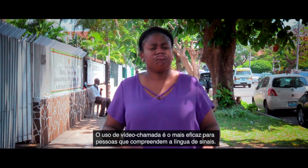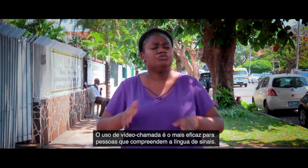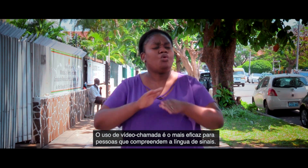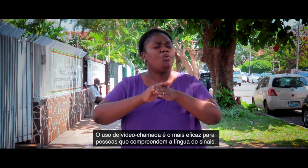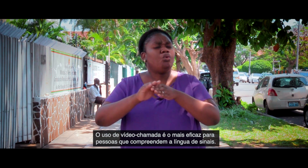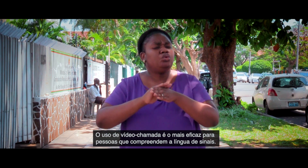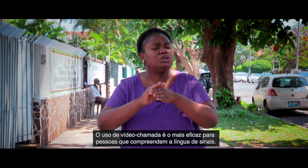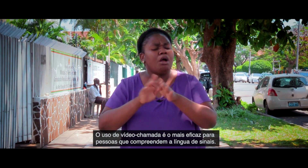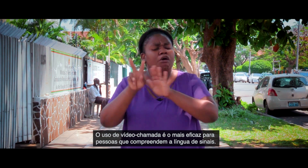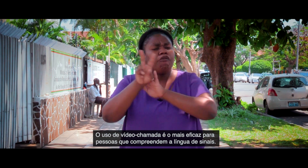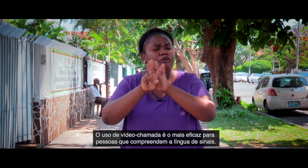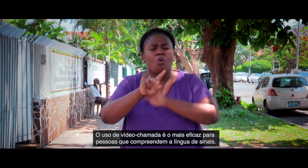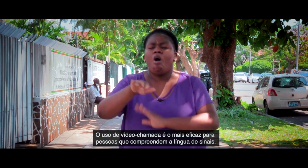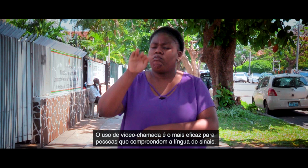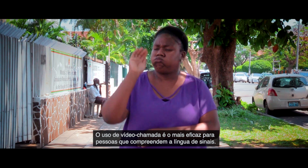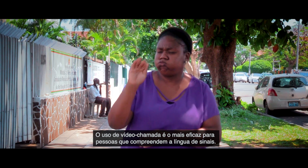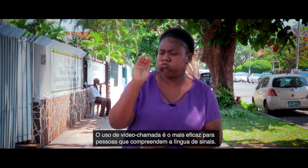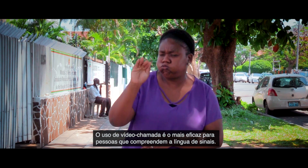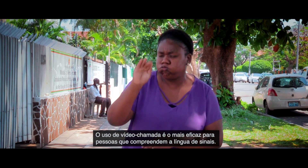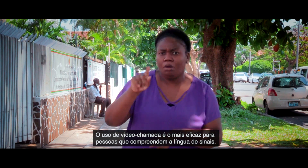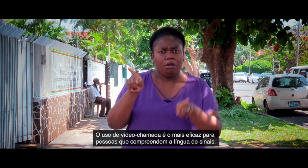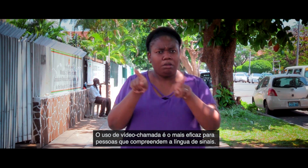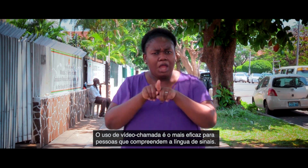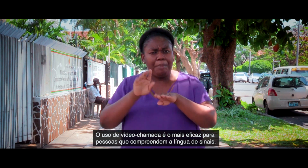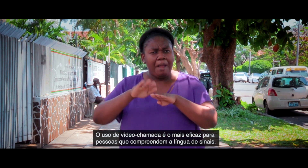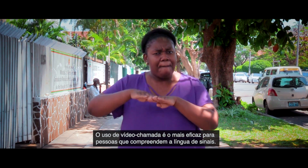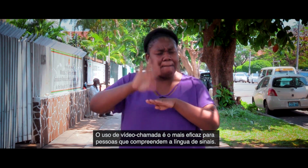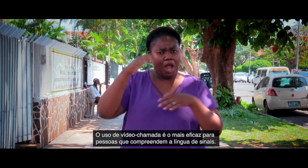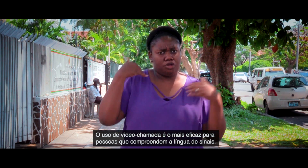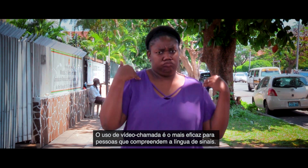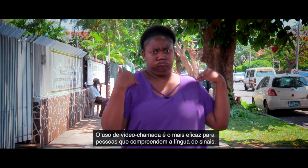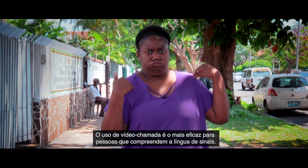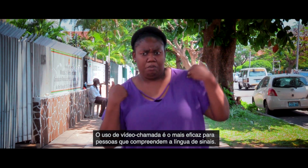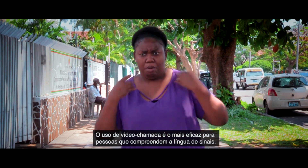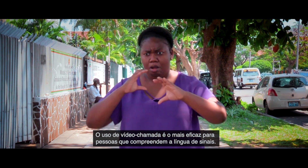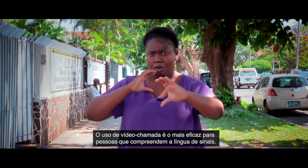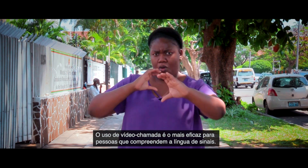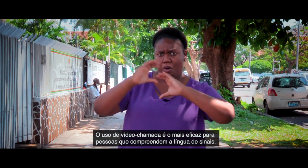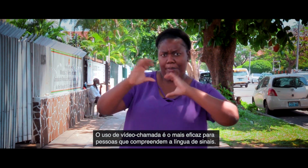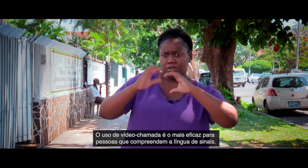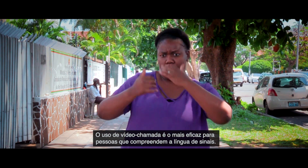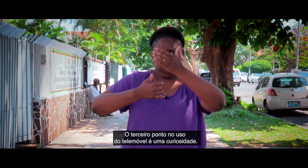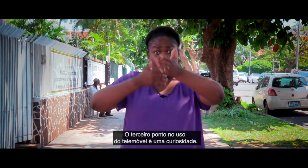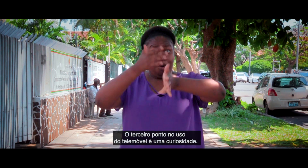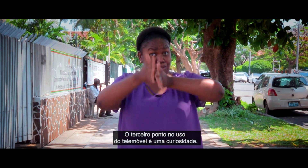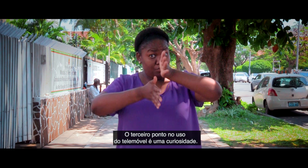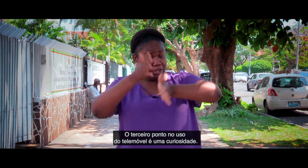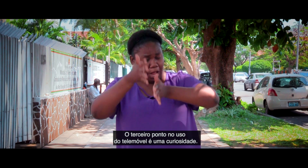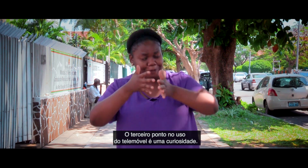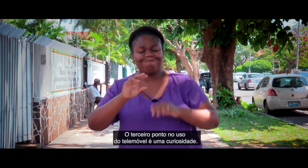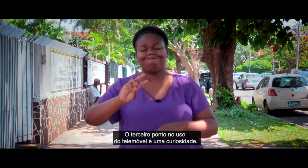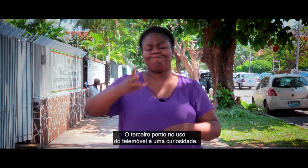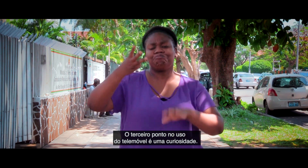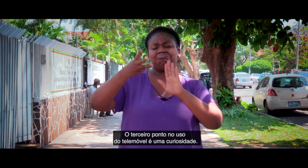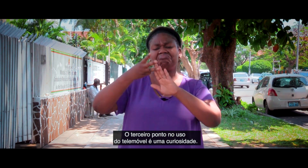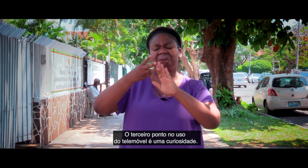O uso de videochamada é o mais eficaz para pessoas que compreendem a língua de sinais. O terceiro